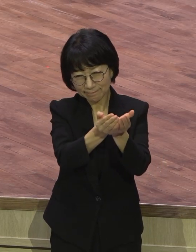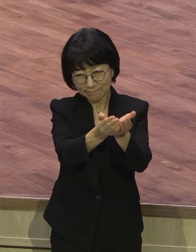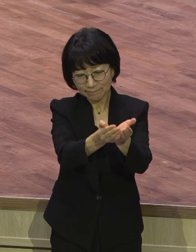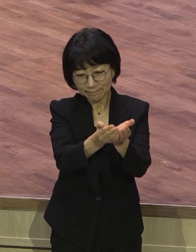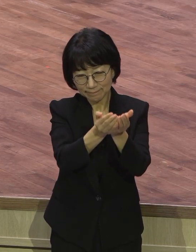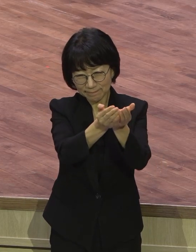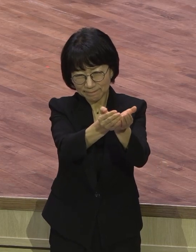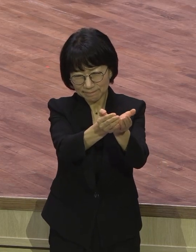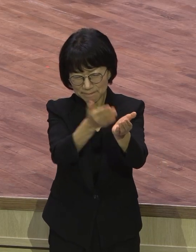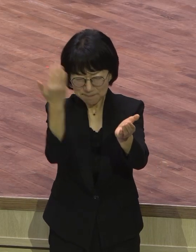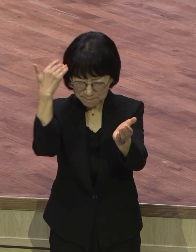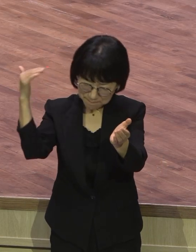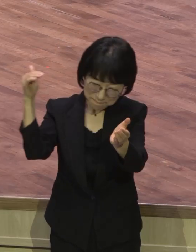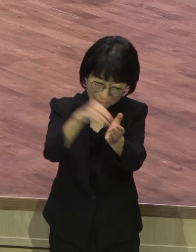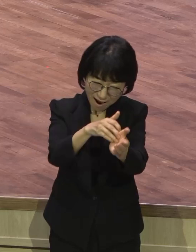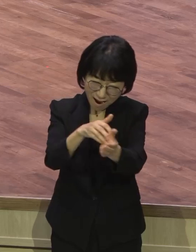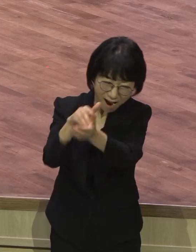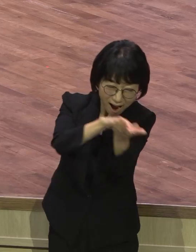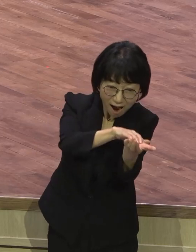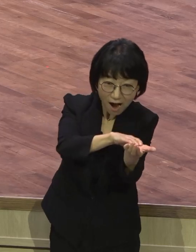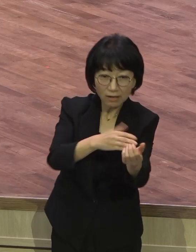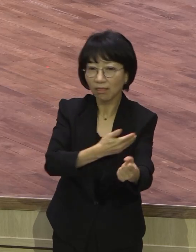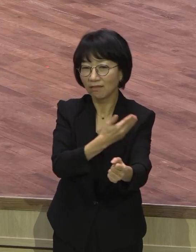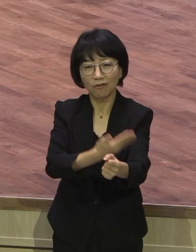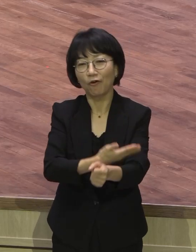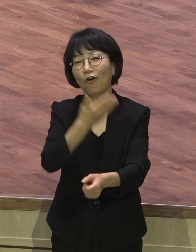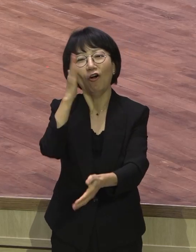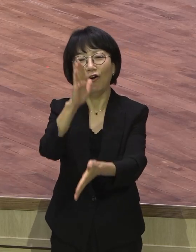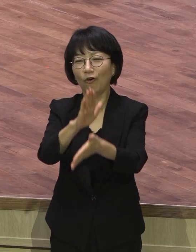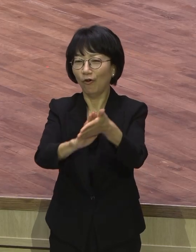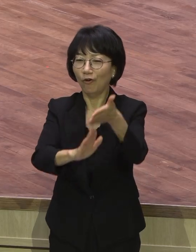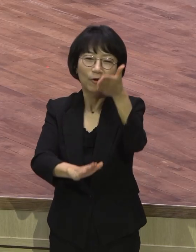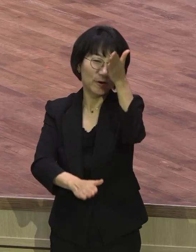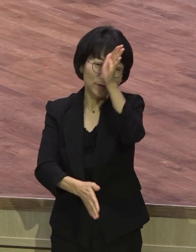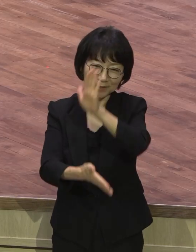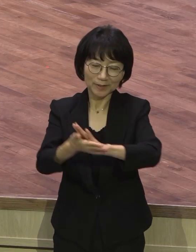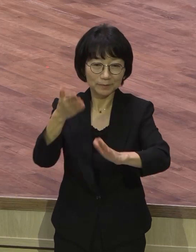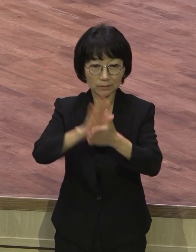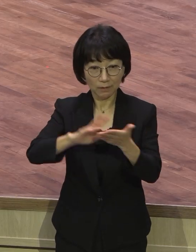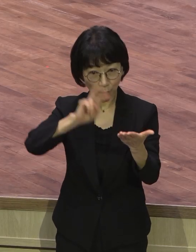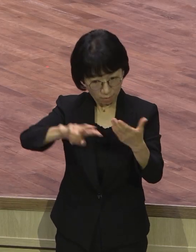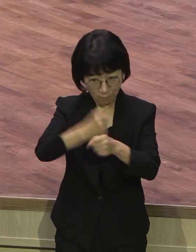뒤엎어 놀 능력이 엎도다